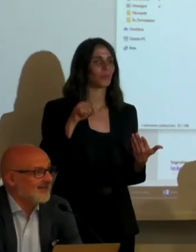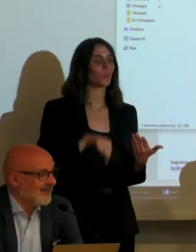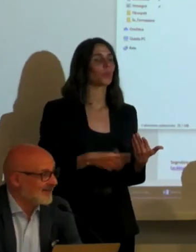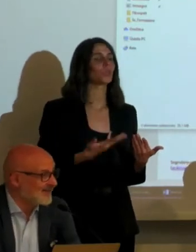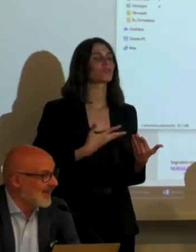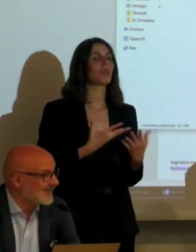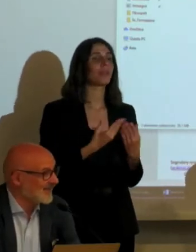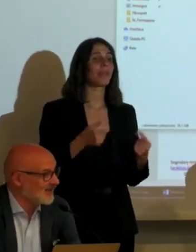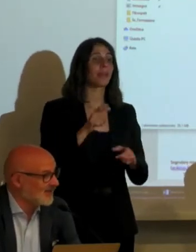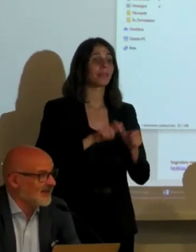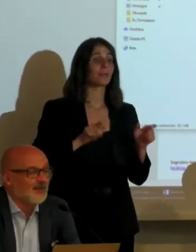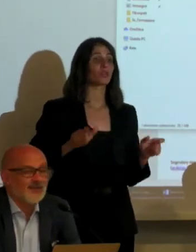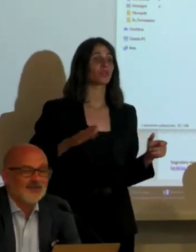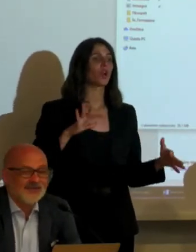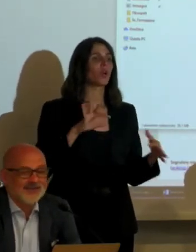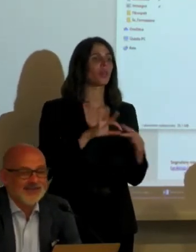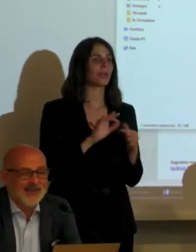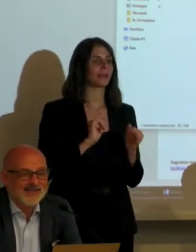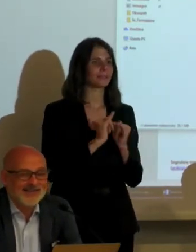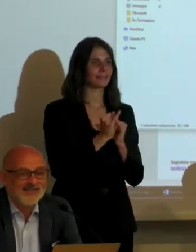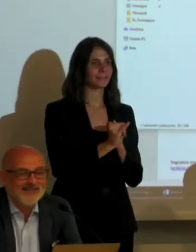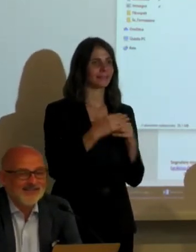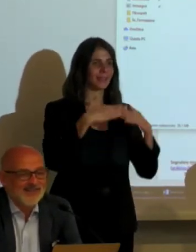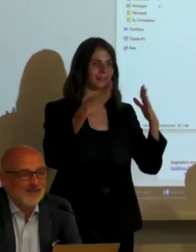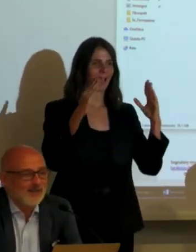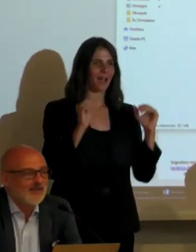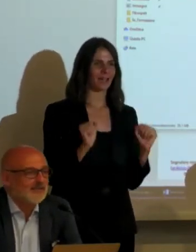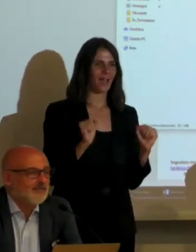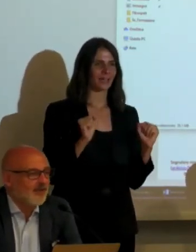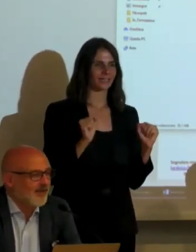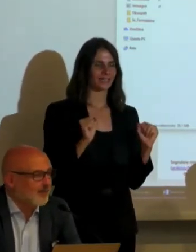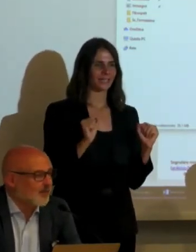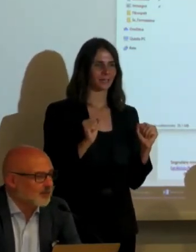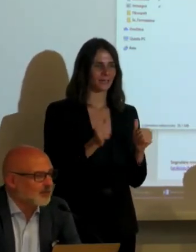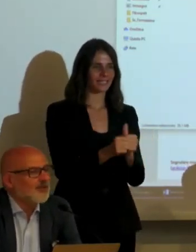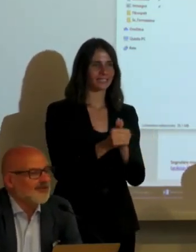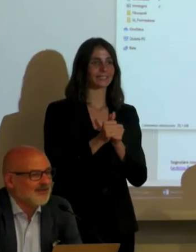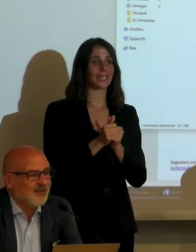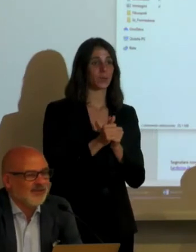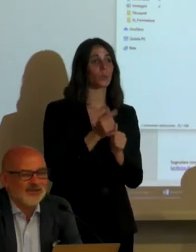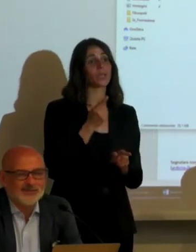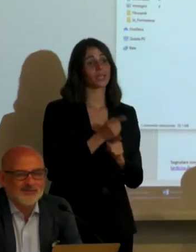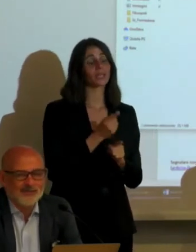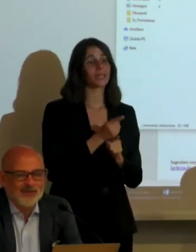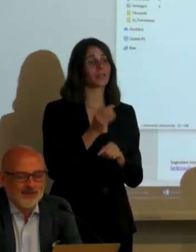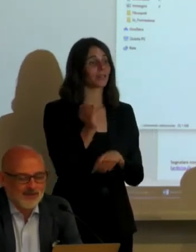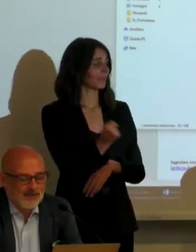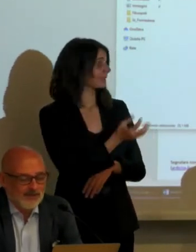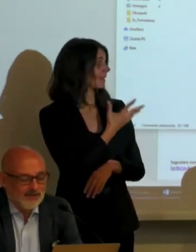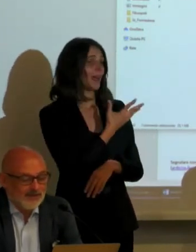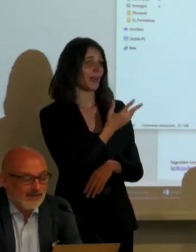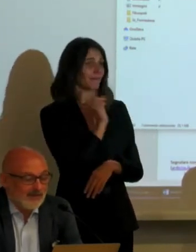collegate a distanza che ci vedono da casa e quindi non avrebbero potuto seguirci.